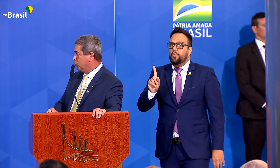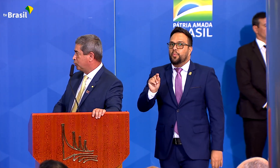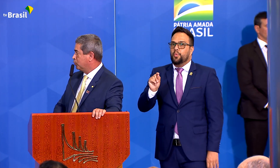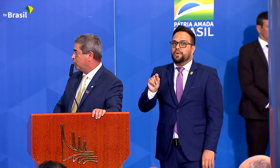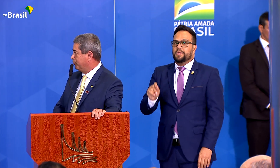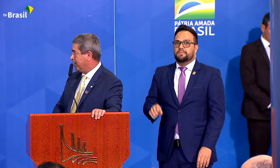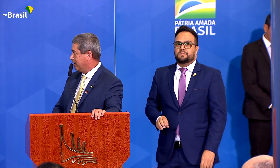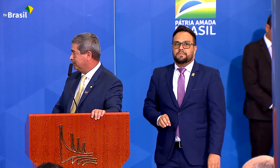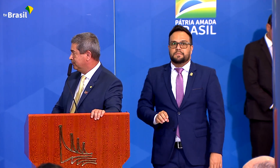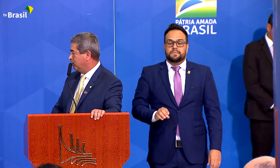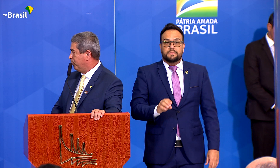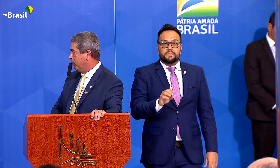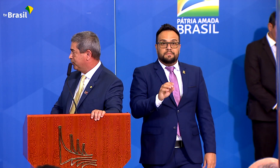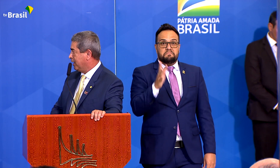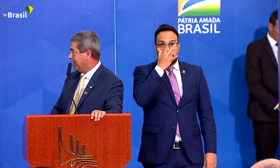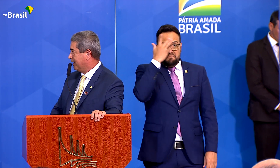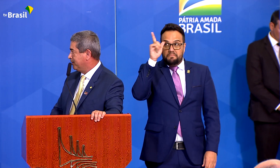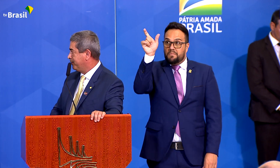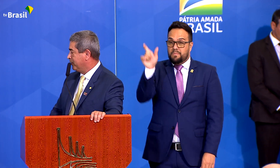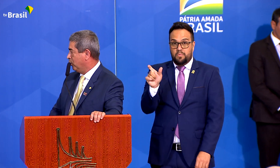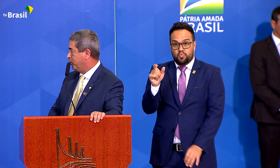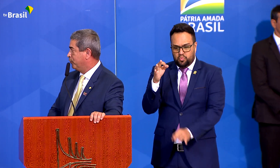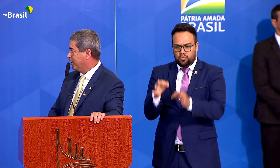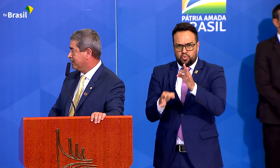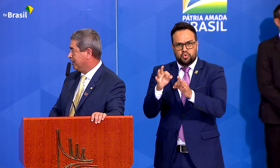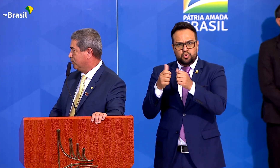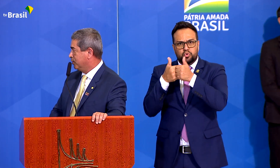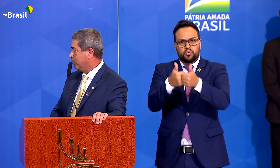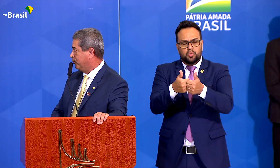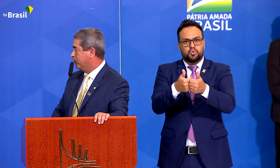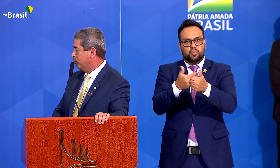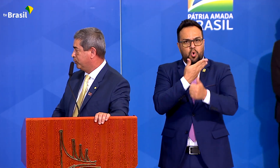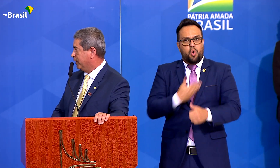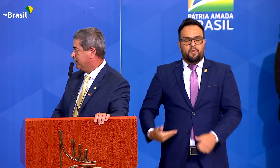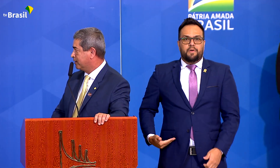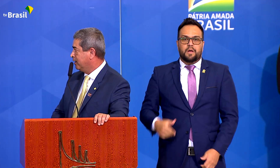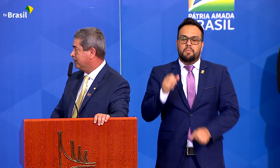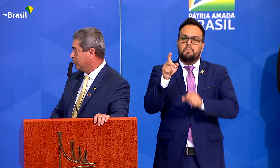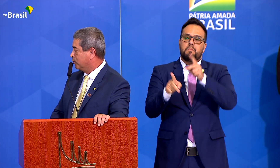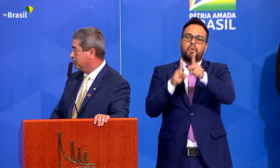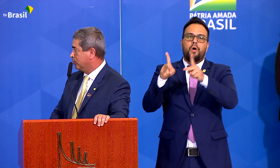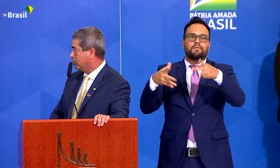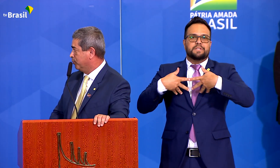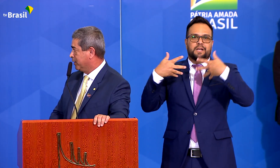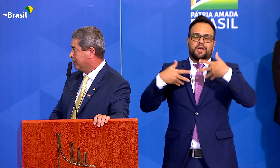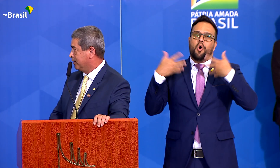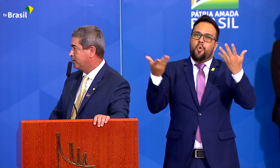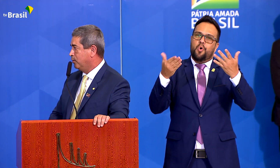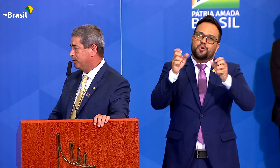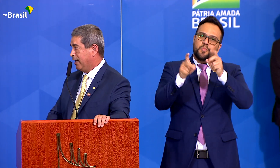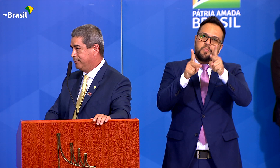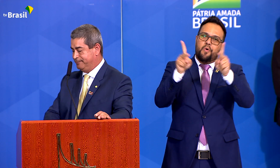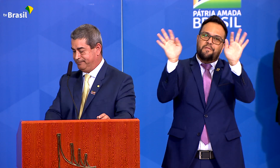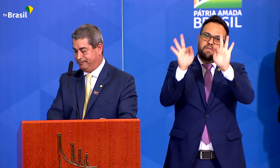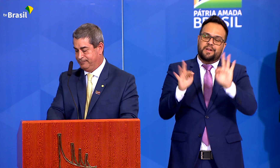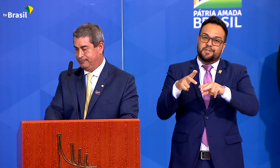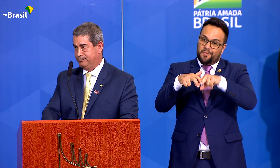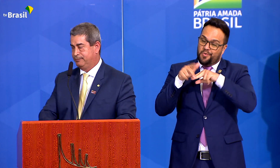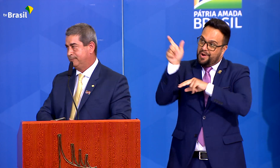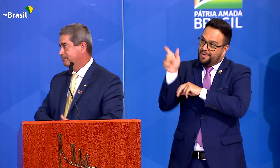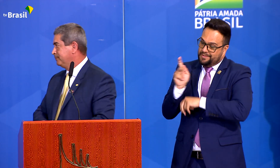e quando justos governam o povo se alegra o povo brasileiro hoje é um povo muito feliz tendo com o senhor um presidente